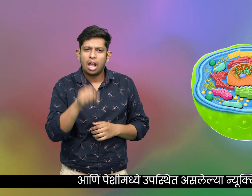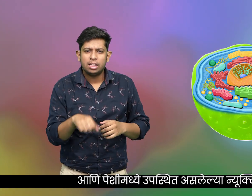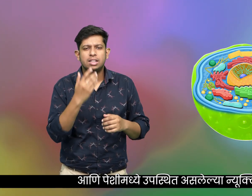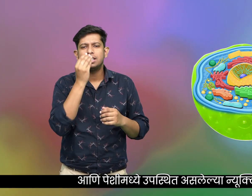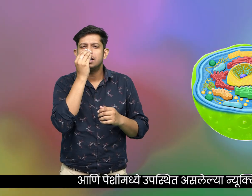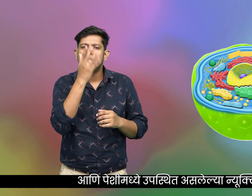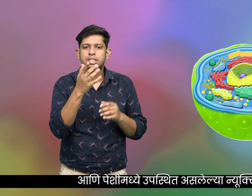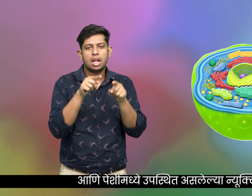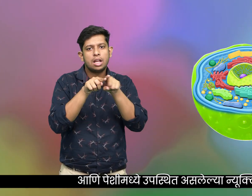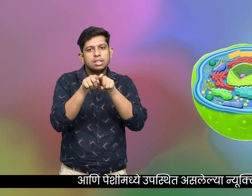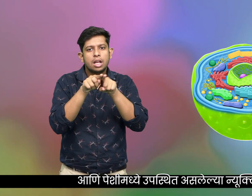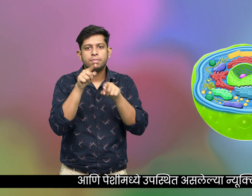असलेल्या न्यूक्लियस,